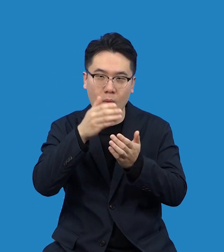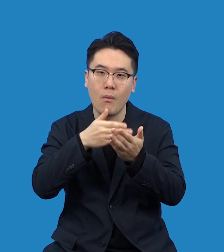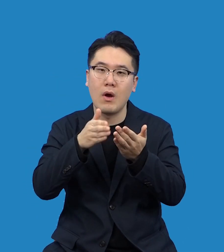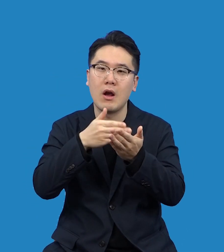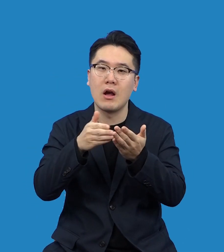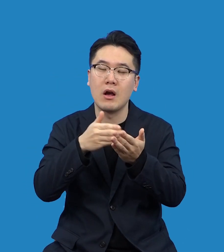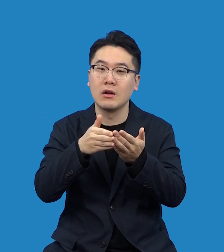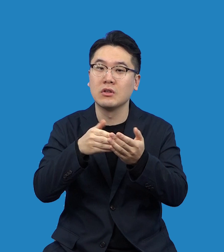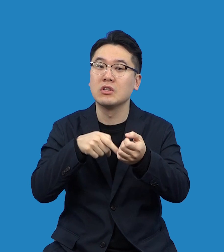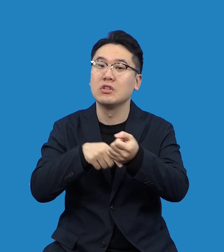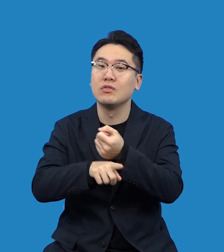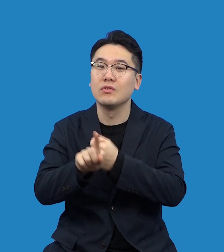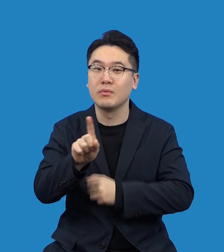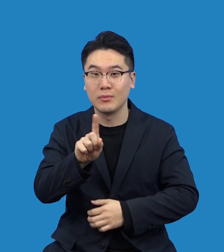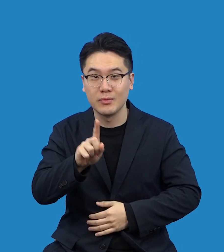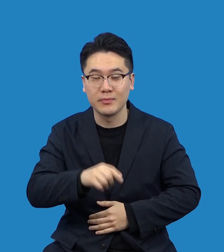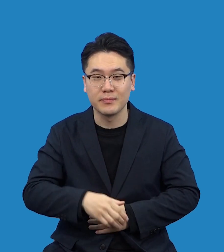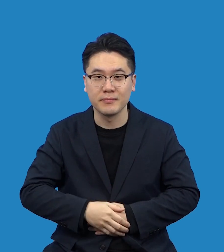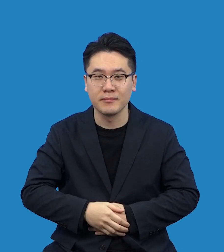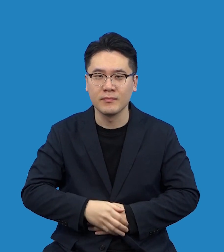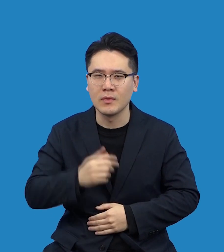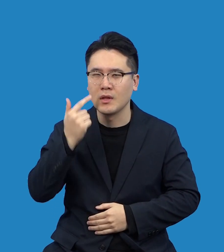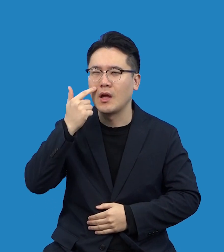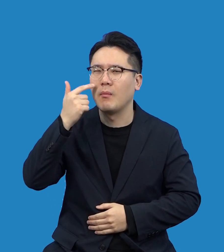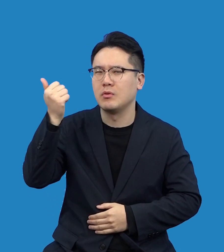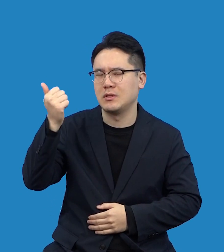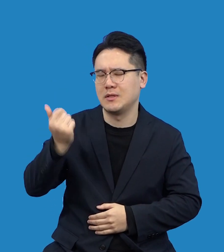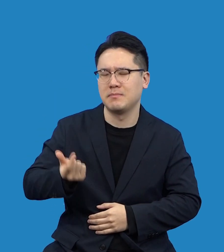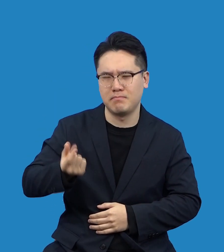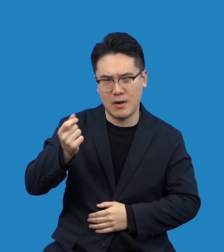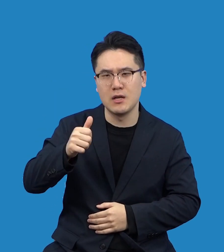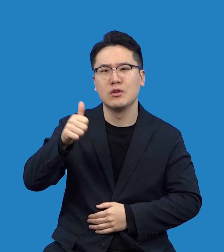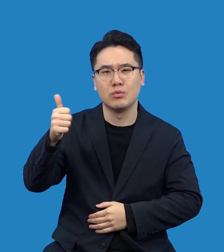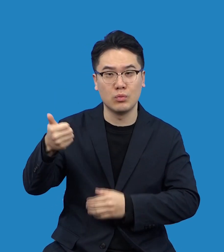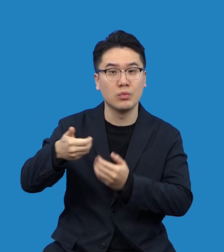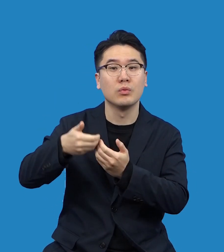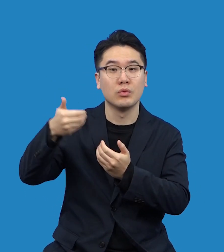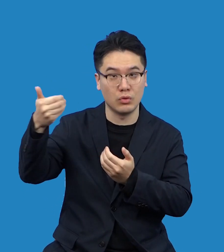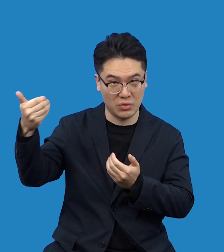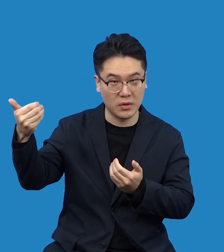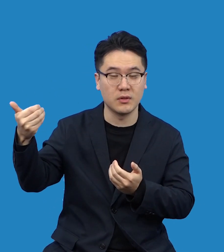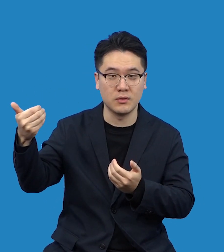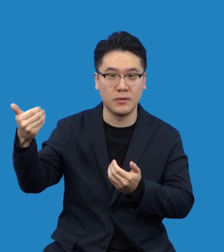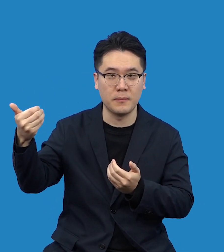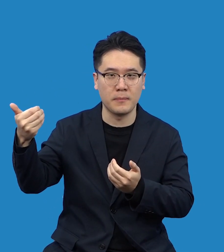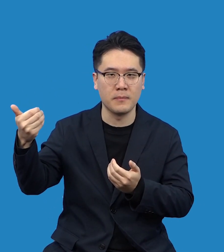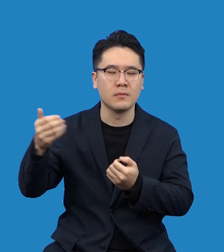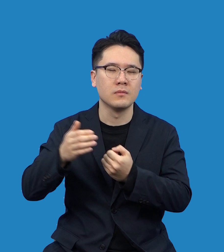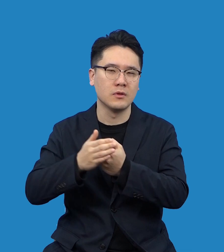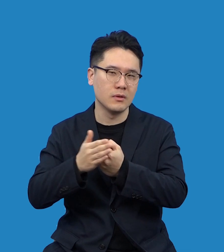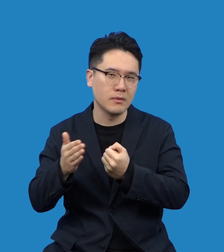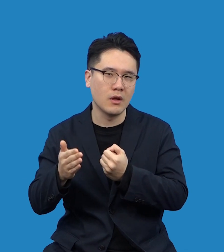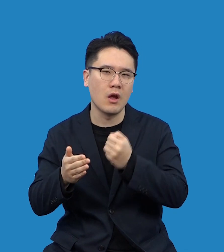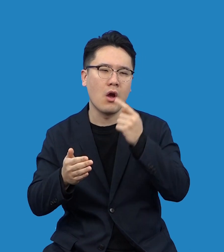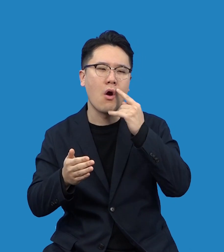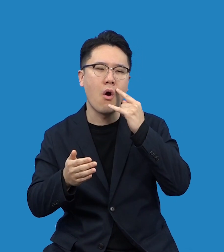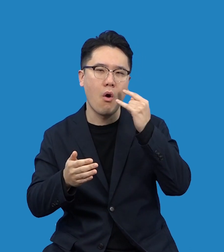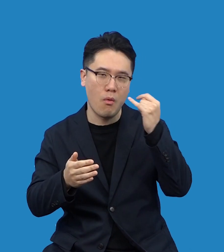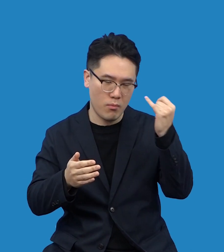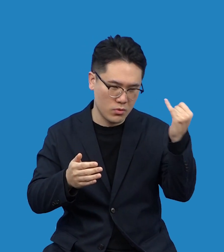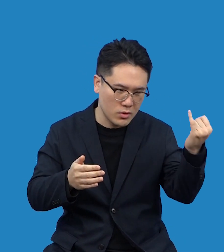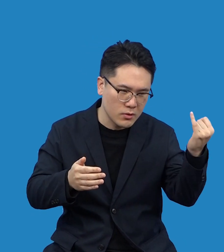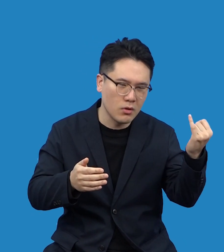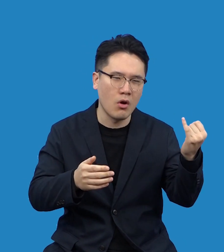아버지를 일찍 여의었습니다. 그러다 보니 중섭은 어머니 치맛자락을 붙잡고 어릴